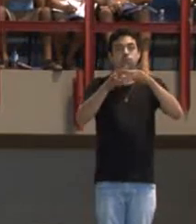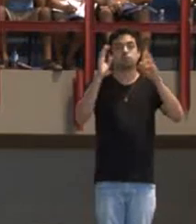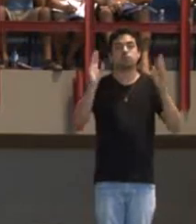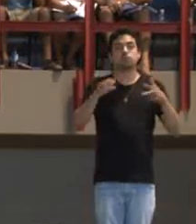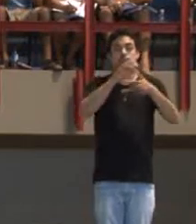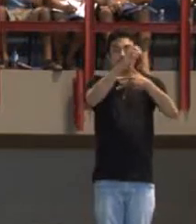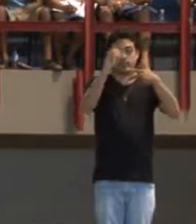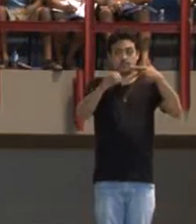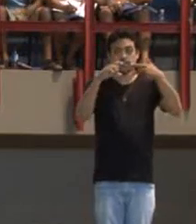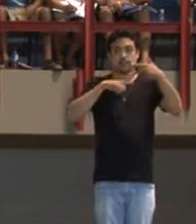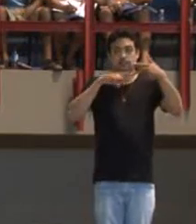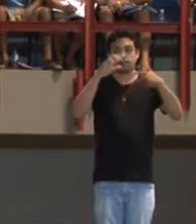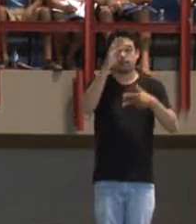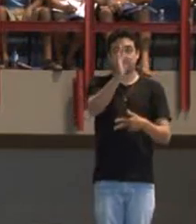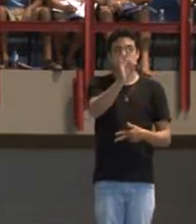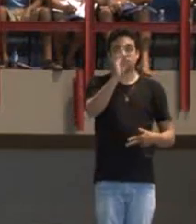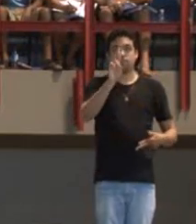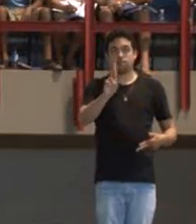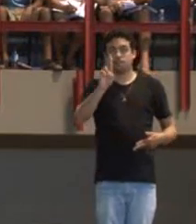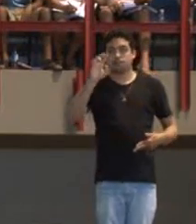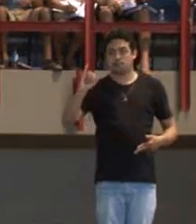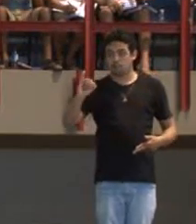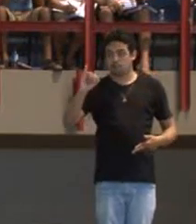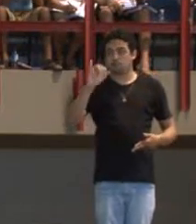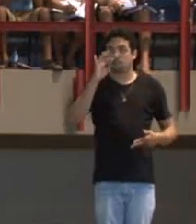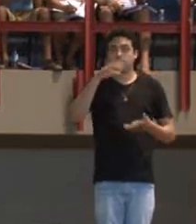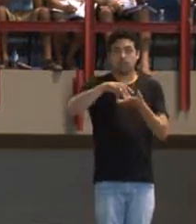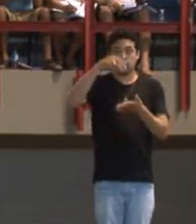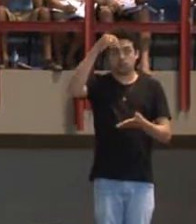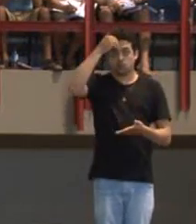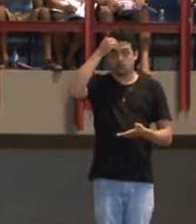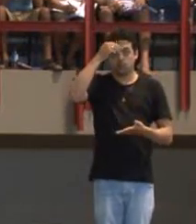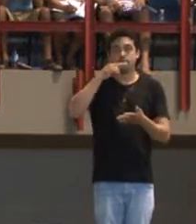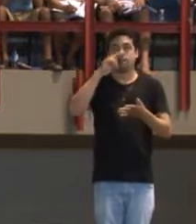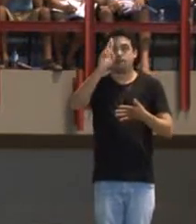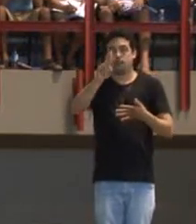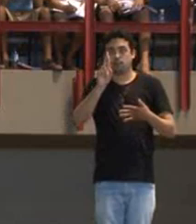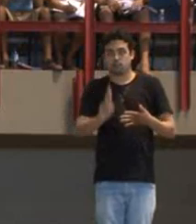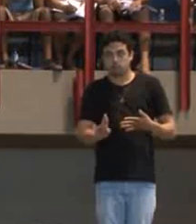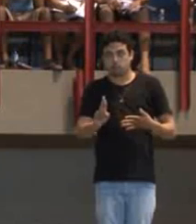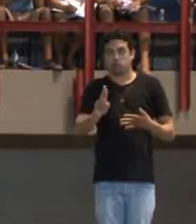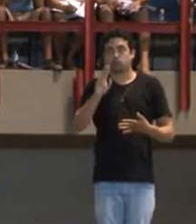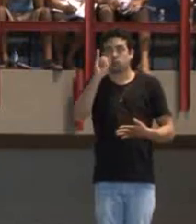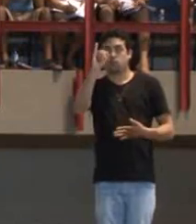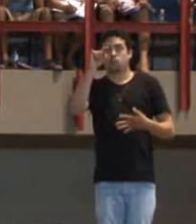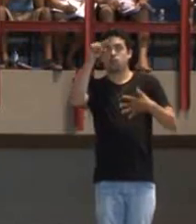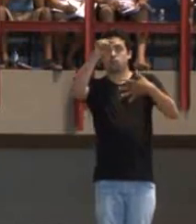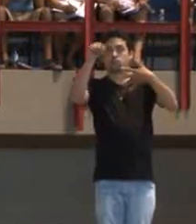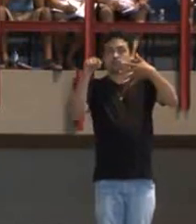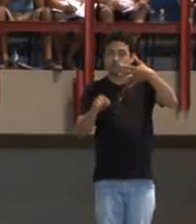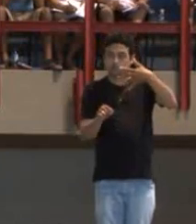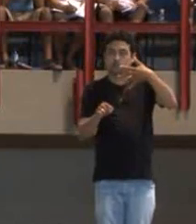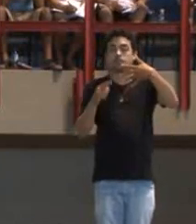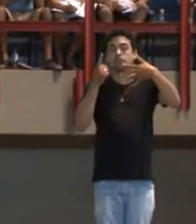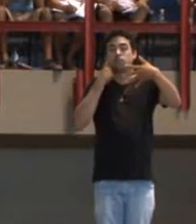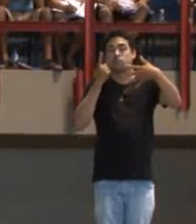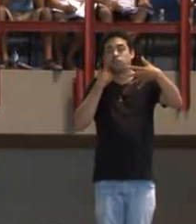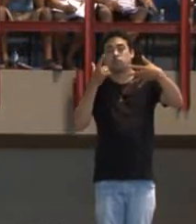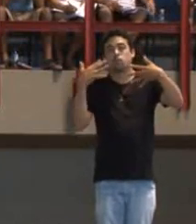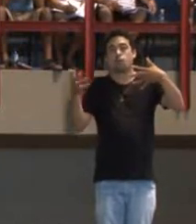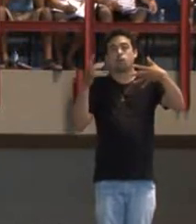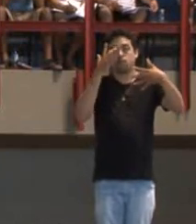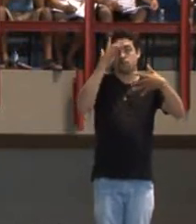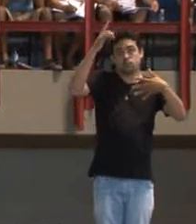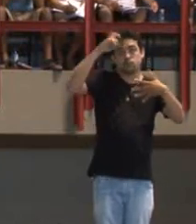coisa chamada TRI, Teoria de Resposta ao Item, que é testar as questões